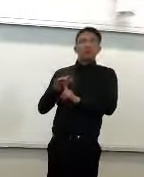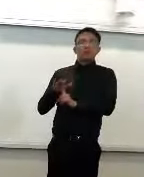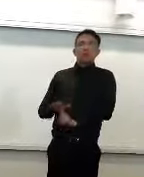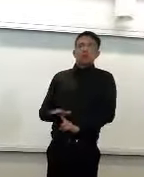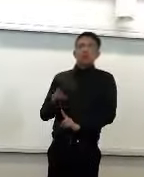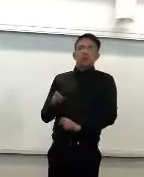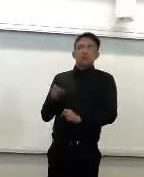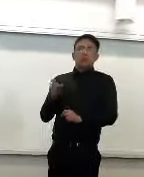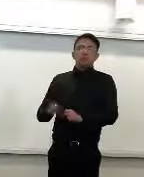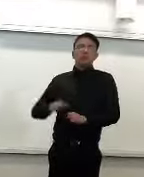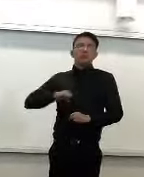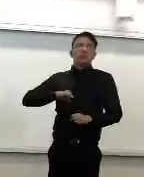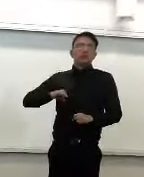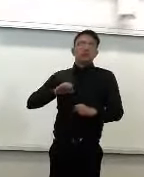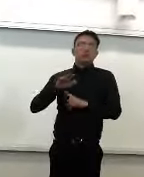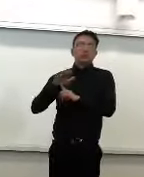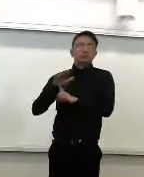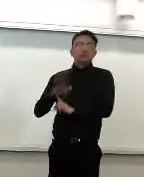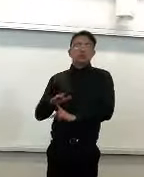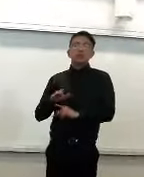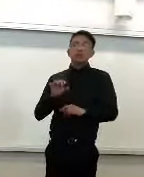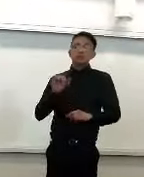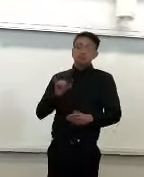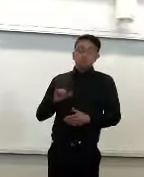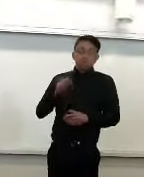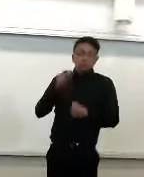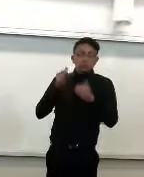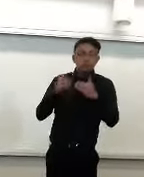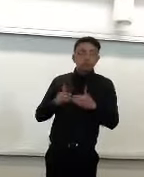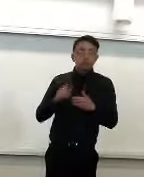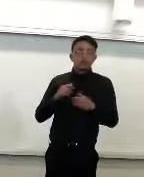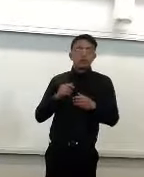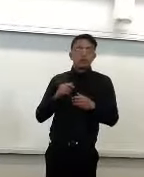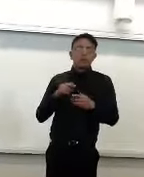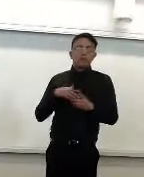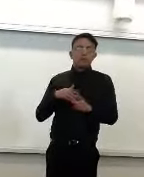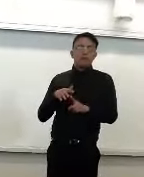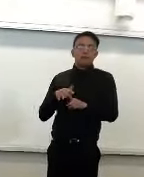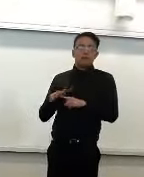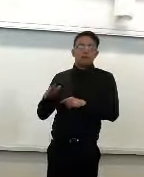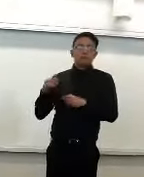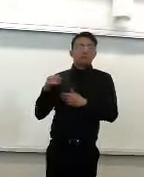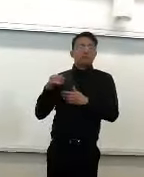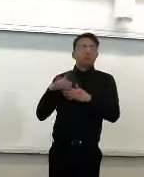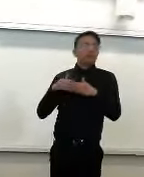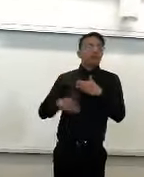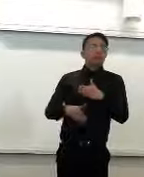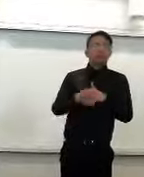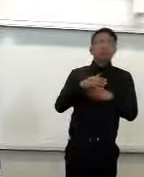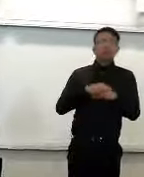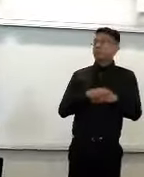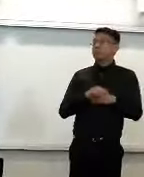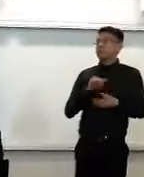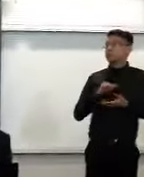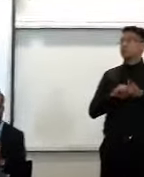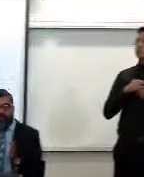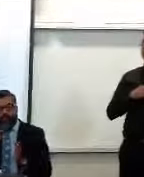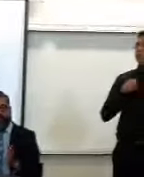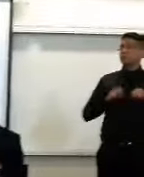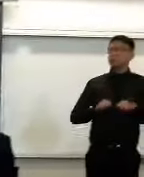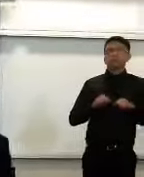jurídica de esa niña frente a una decisión que va a afectar a toda su vida. Entonces tenemos siguiente, tenemos así entonces el fallo que les